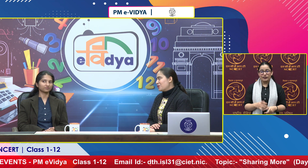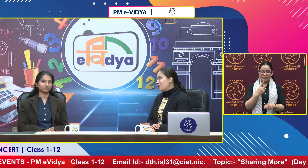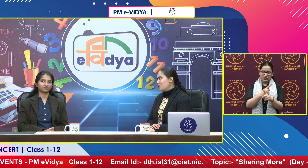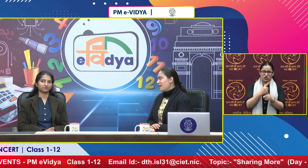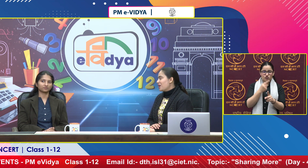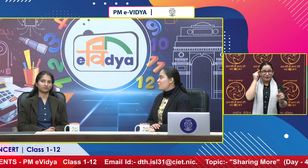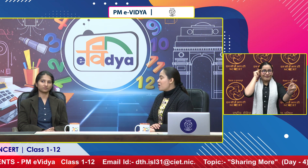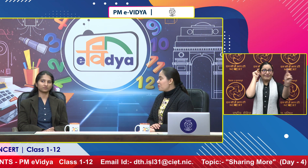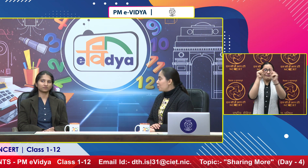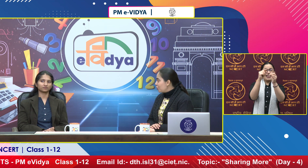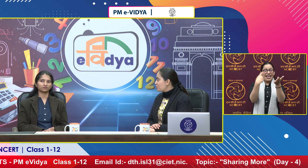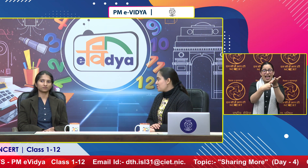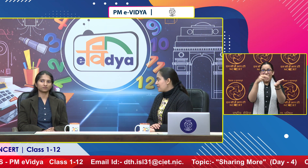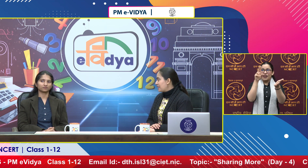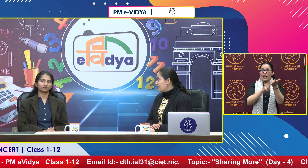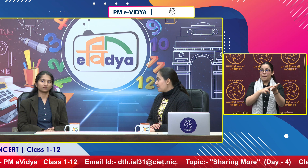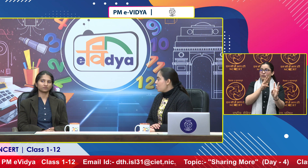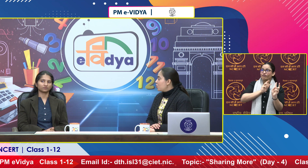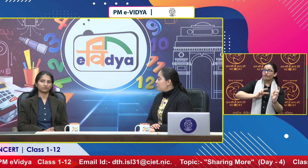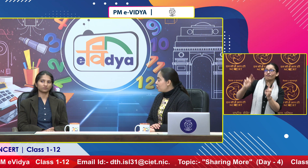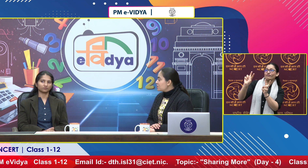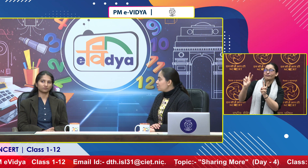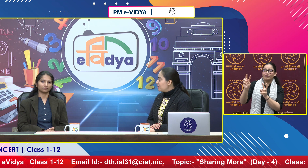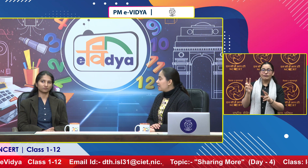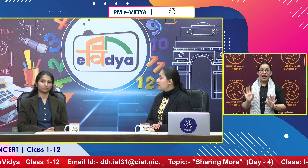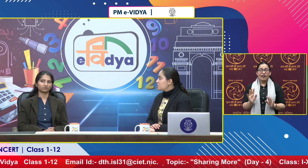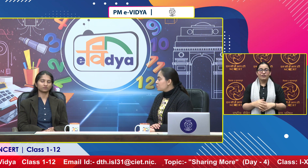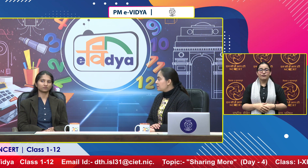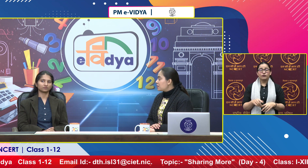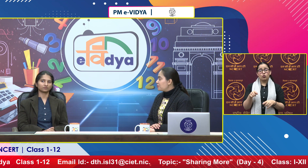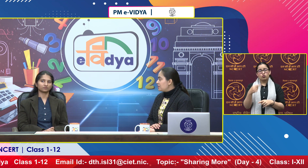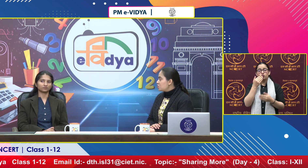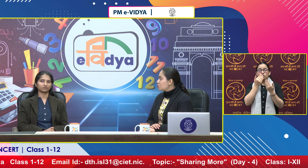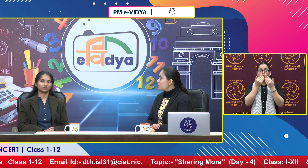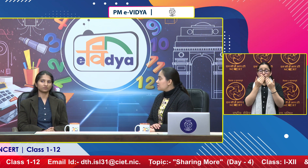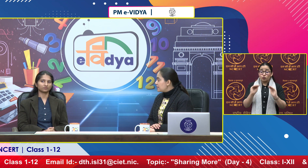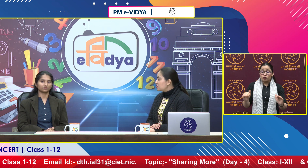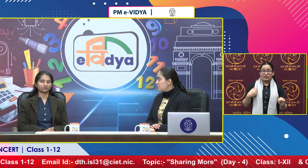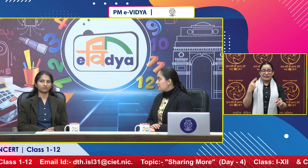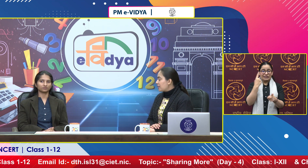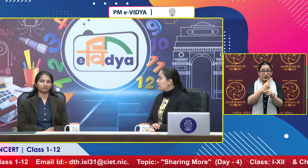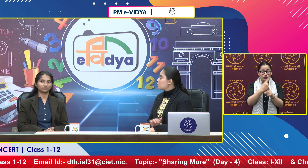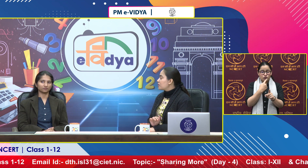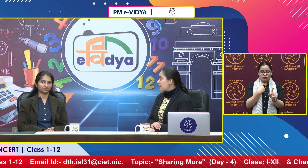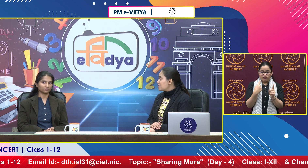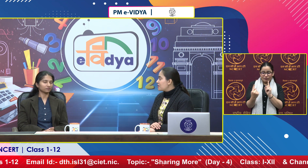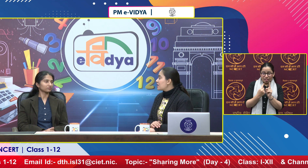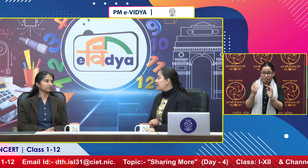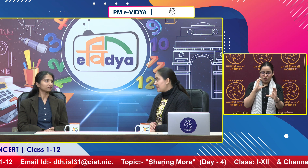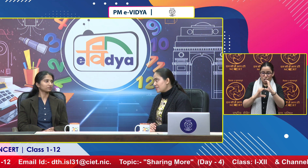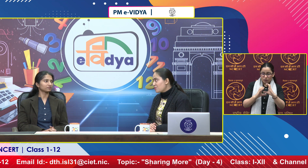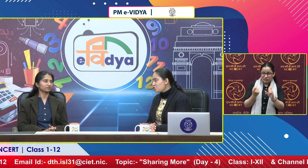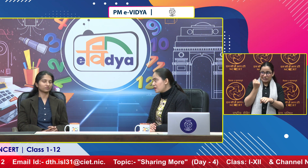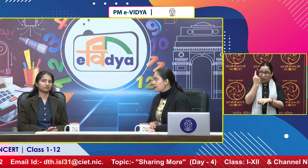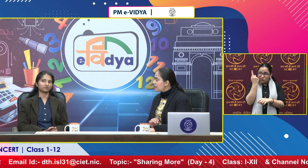सबके रोल मॉडल होते हैं, वो हमें बहुत कुछ सिखाते हैं, और बहुत ज़रूरी है कि एक स्टूडेंट अपनी टीचर को ठीक ठीक बताए कि उसको क्या समझ